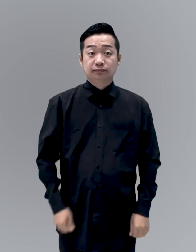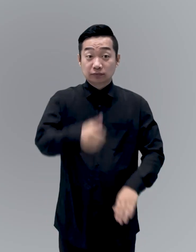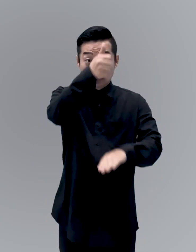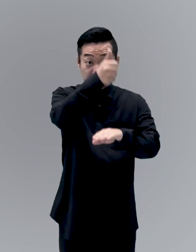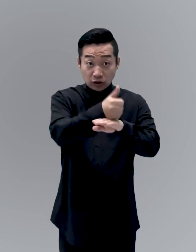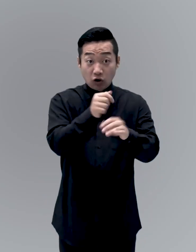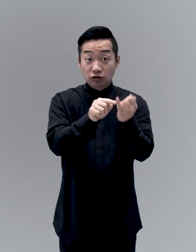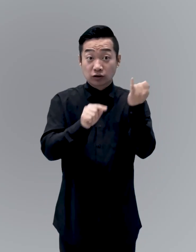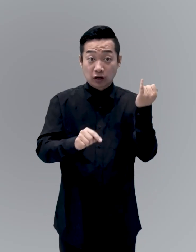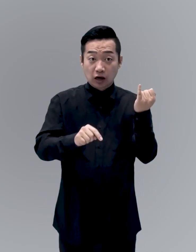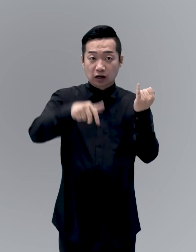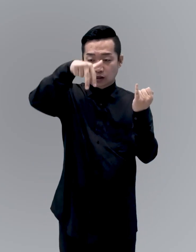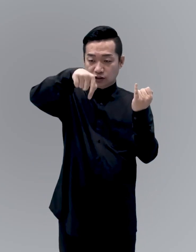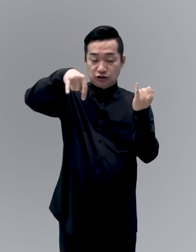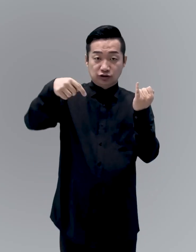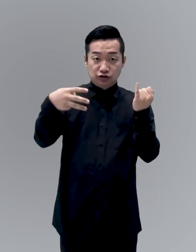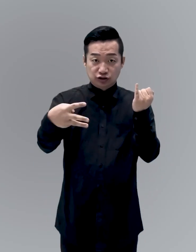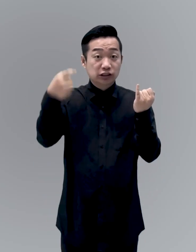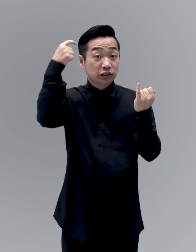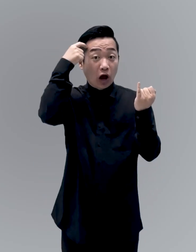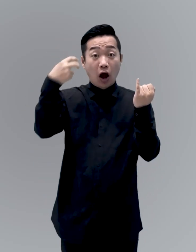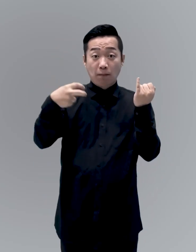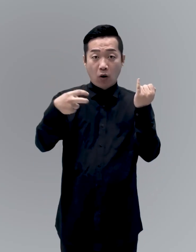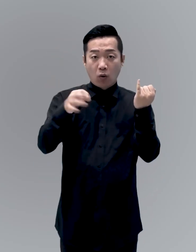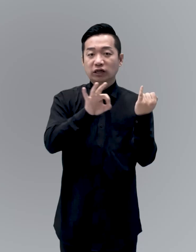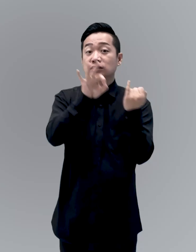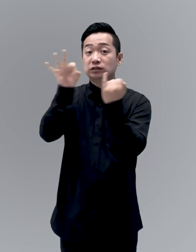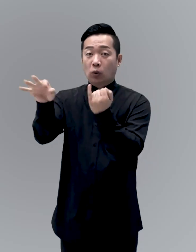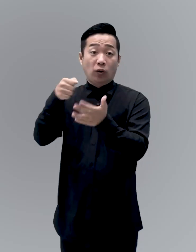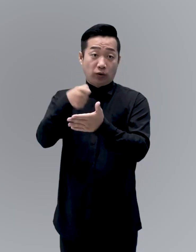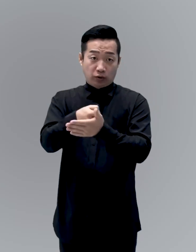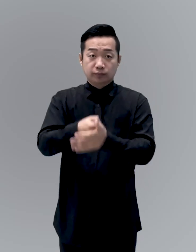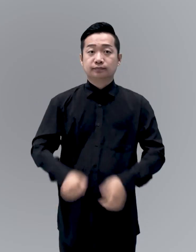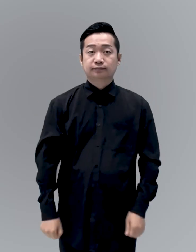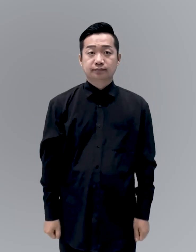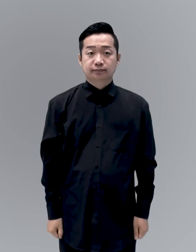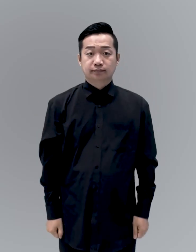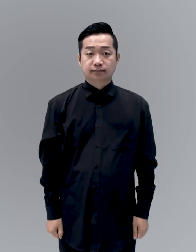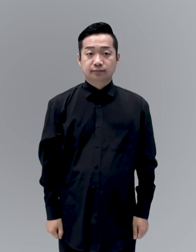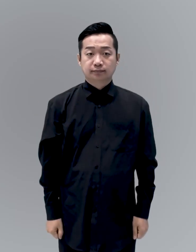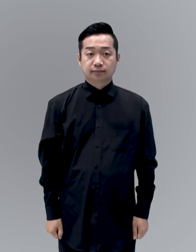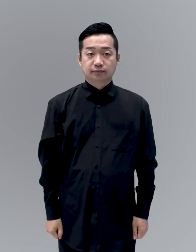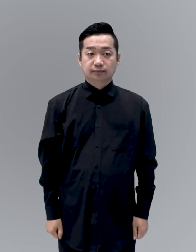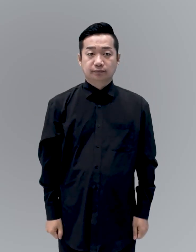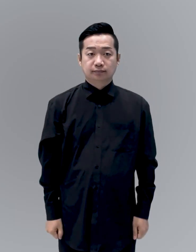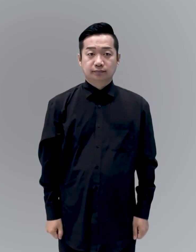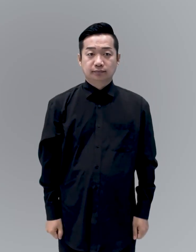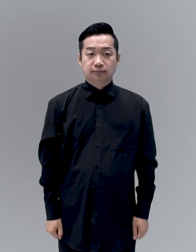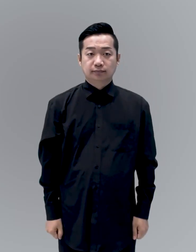결국 여인은 주일 코타르 정신병원으로 이송이 결정되었다.